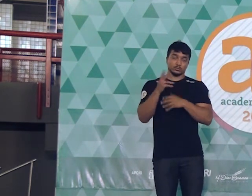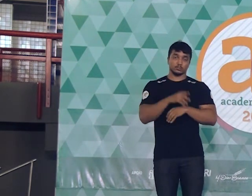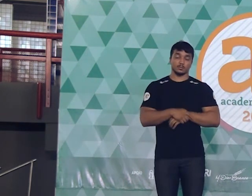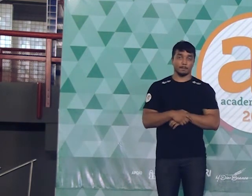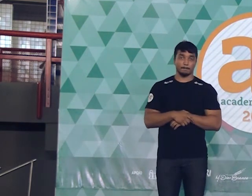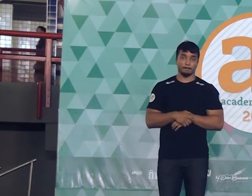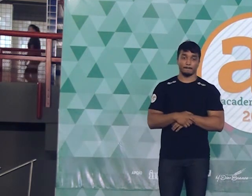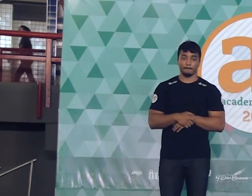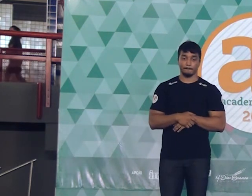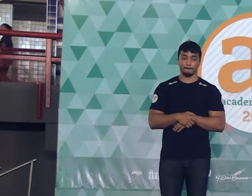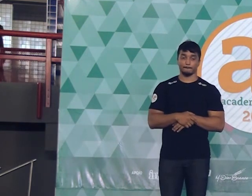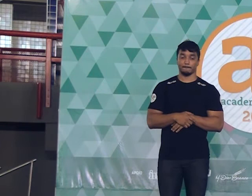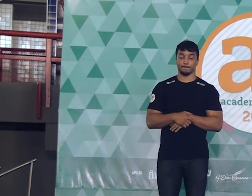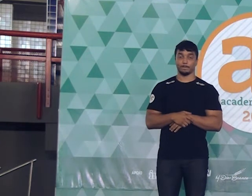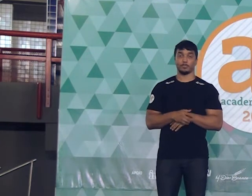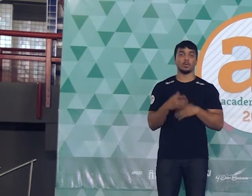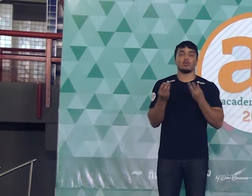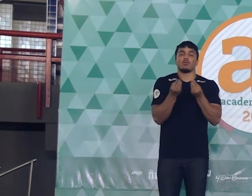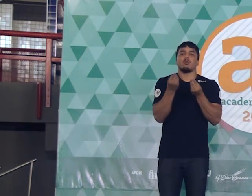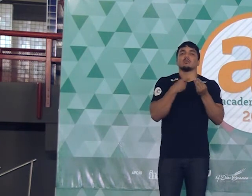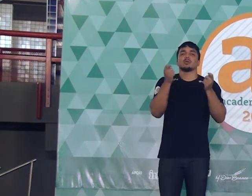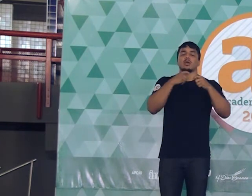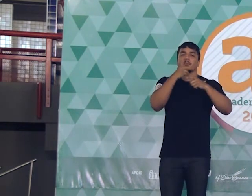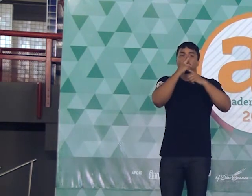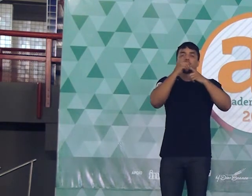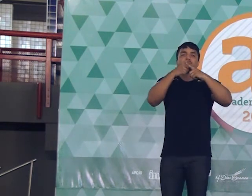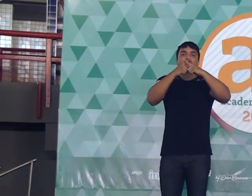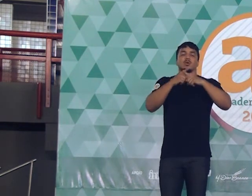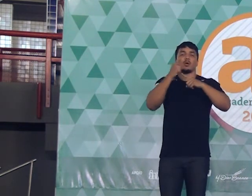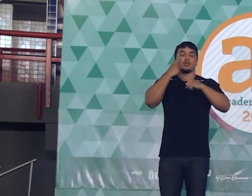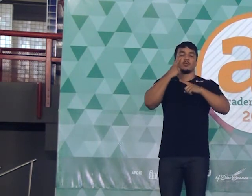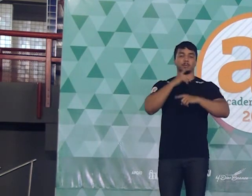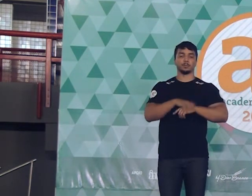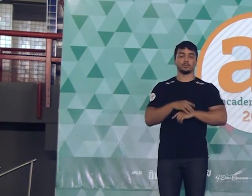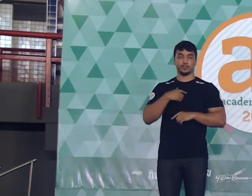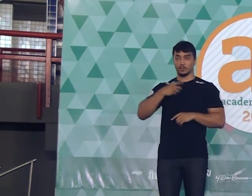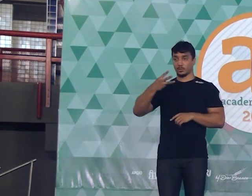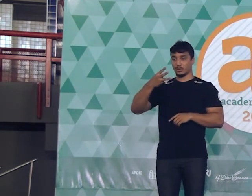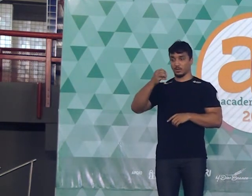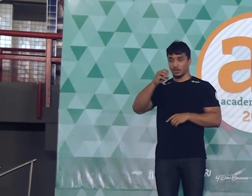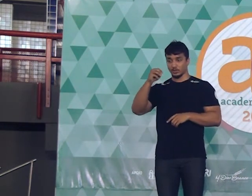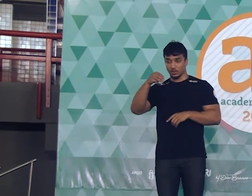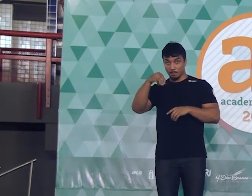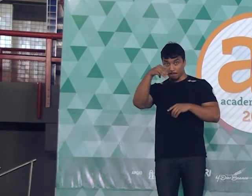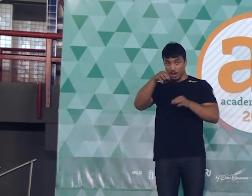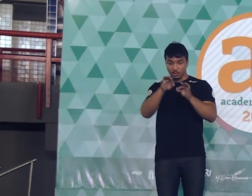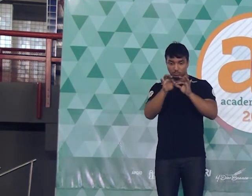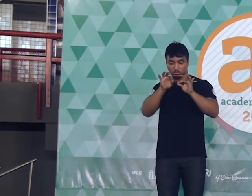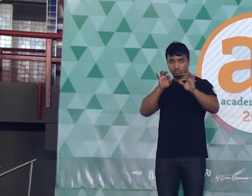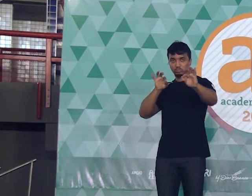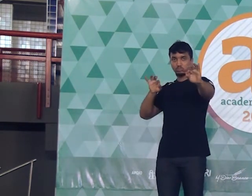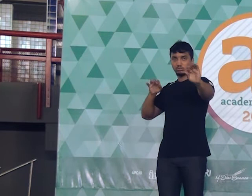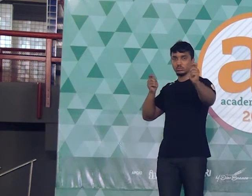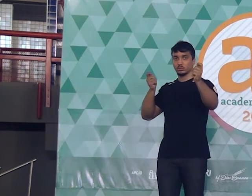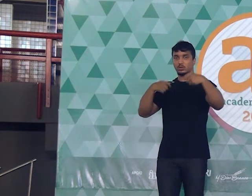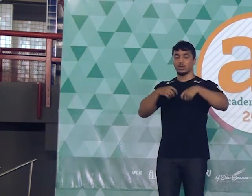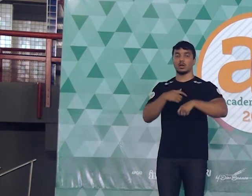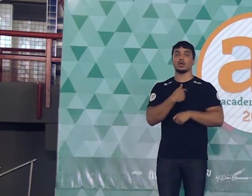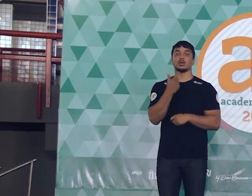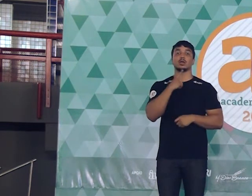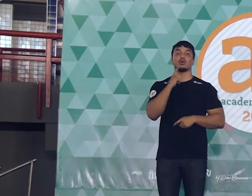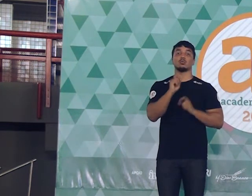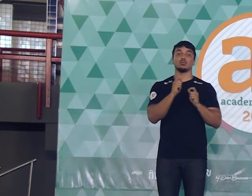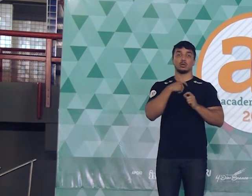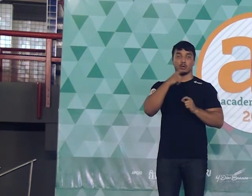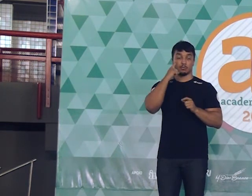transportados. Então, como é que a gente pode fazer isso? Pensa um pouquinho. Eu vou ter 300 metros de espaço e a